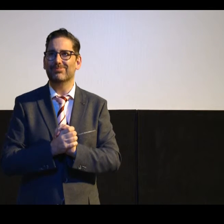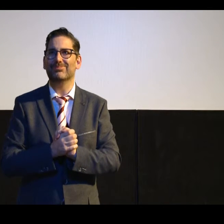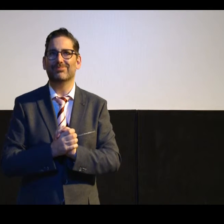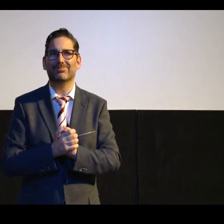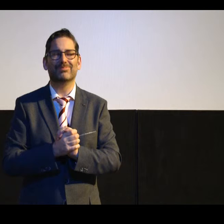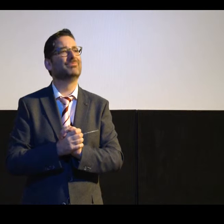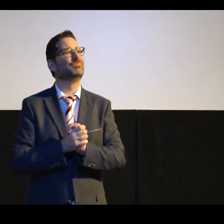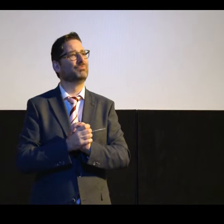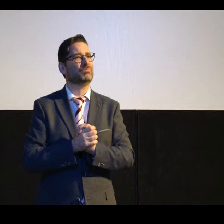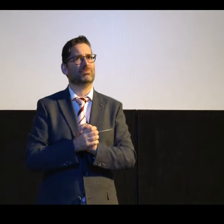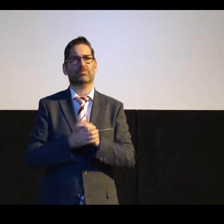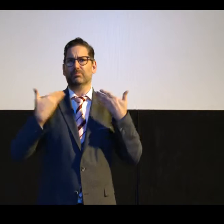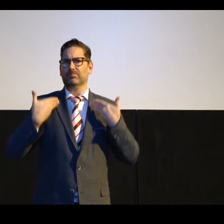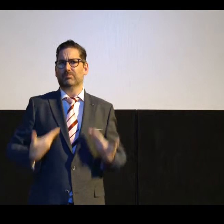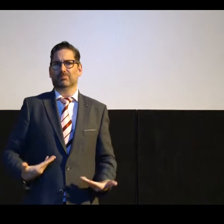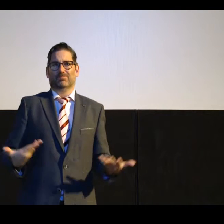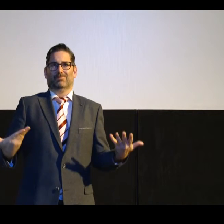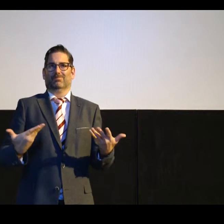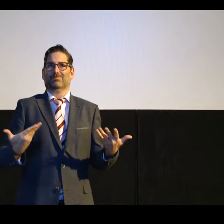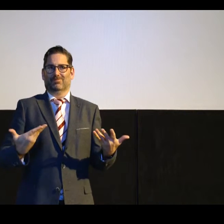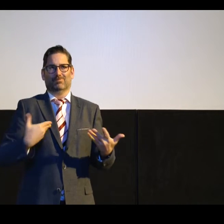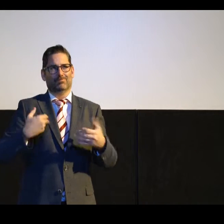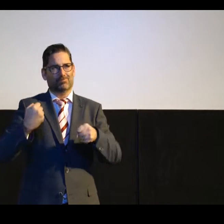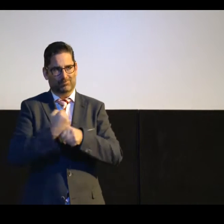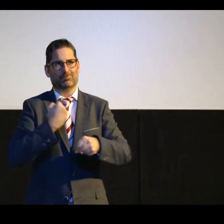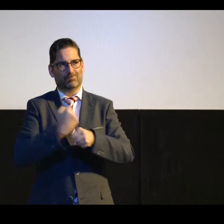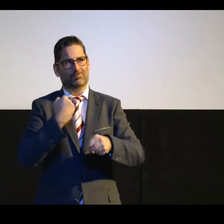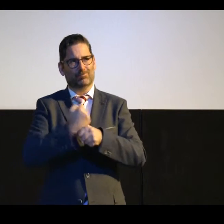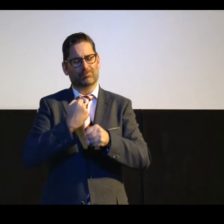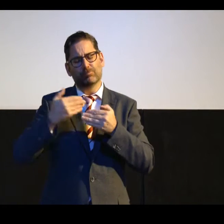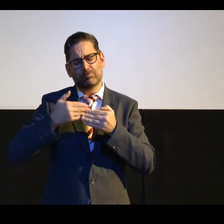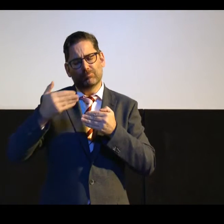deciden en qué modo de comunicación quieren acceder a la charla.